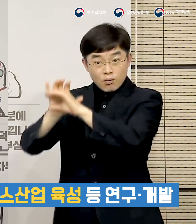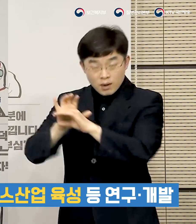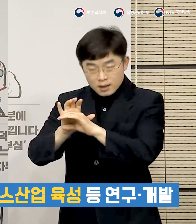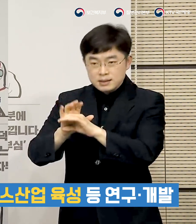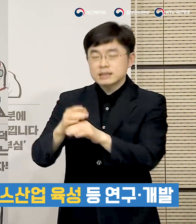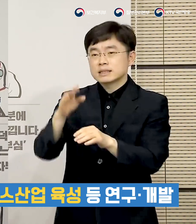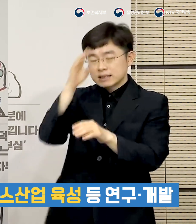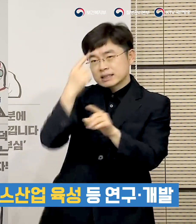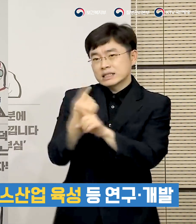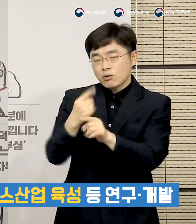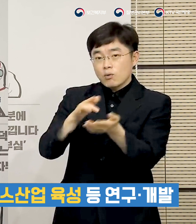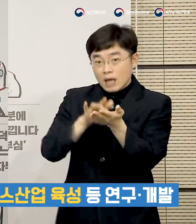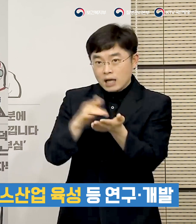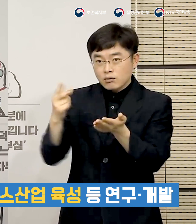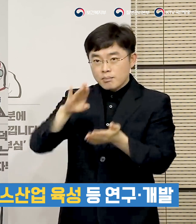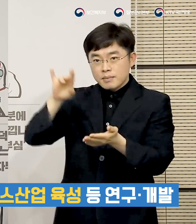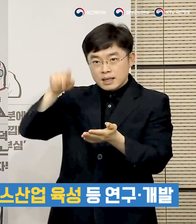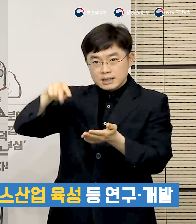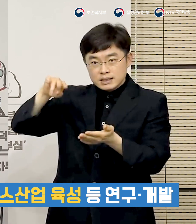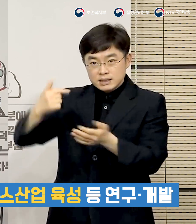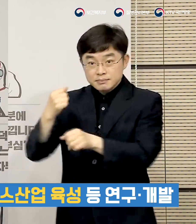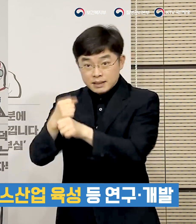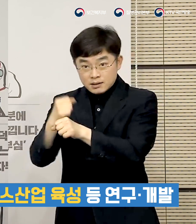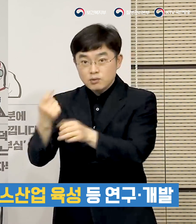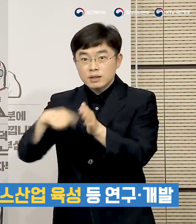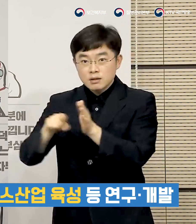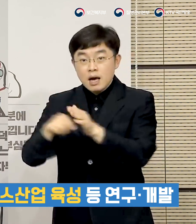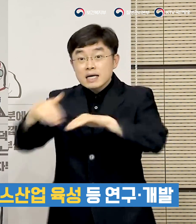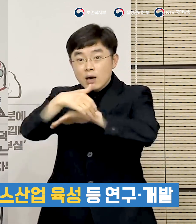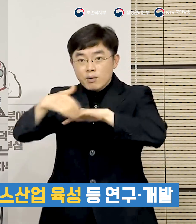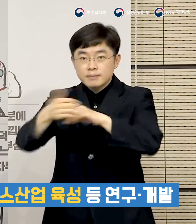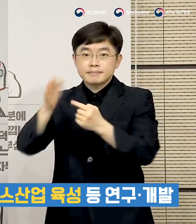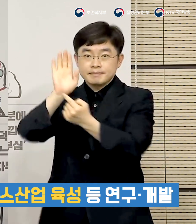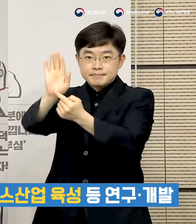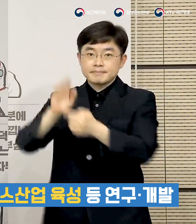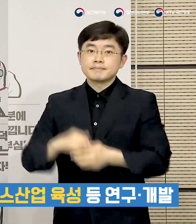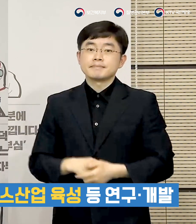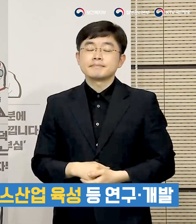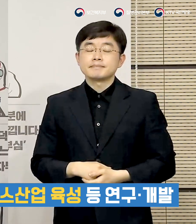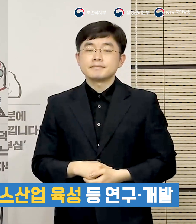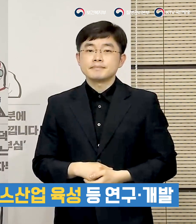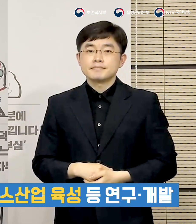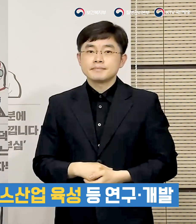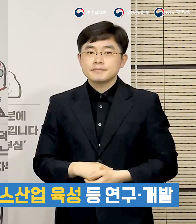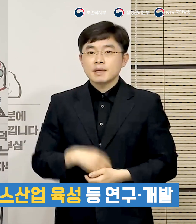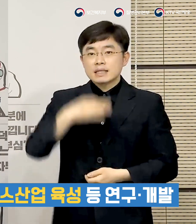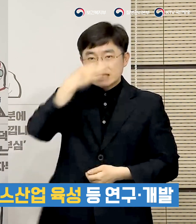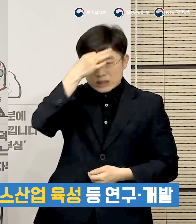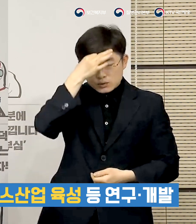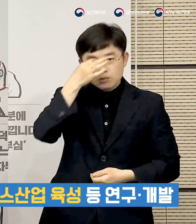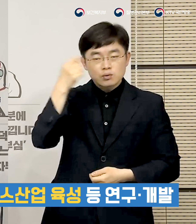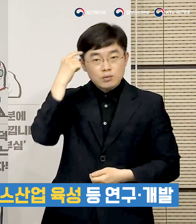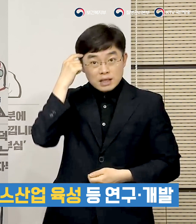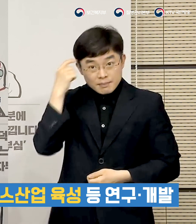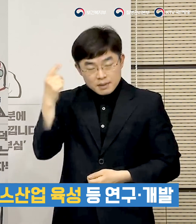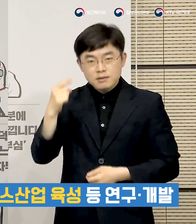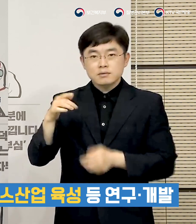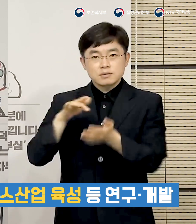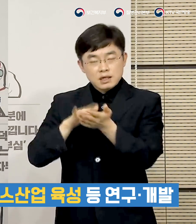백신 개발 관련 지원 대책 로드맵을 발표를 했습니다. 그래서 이런 기술 개발 치료제